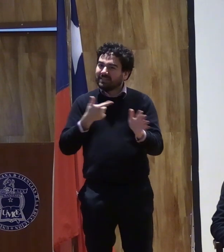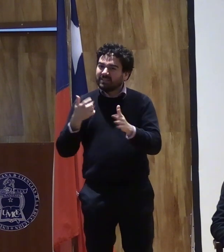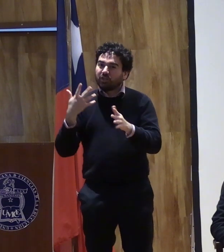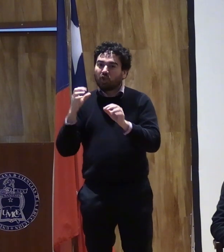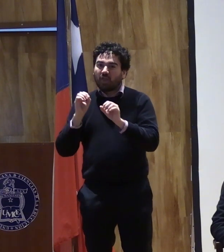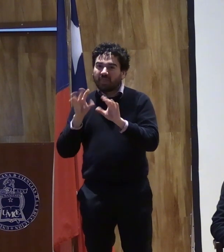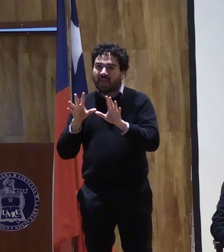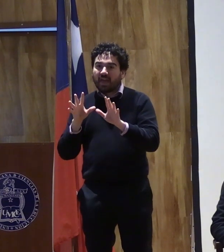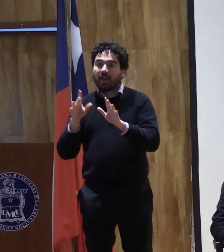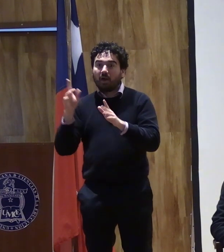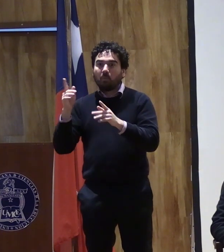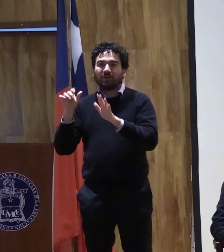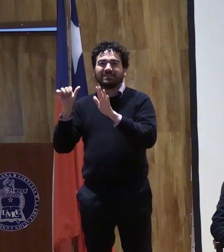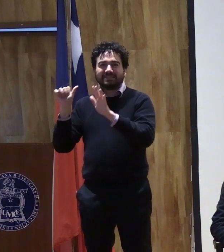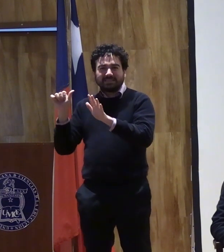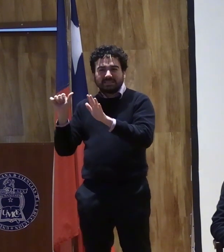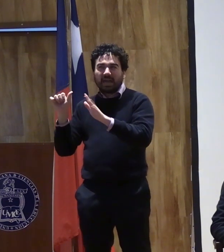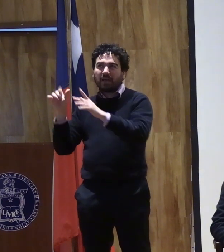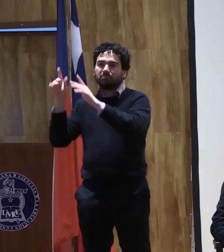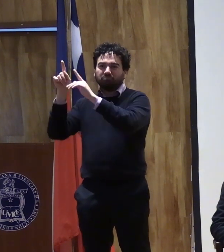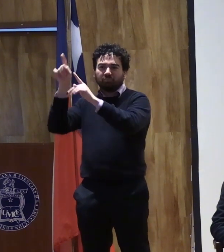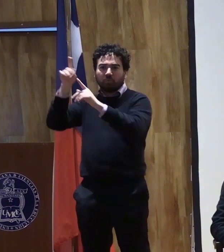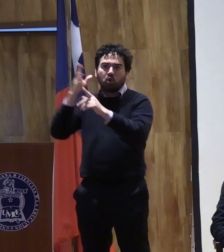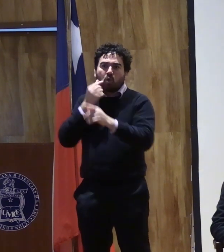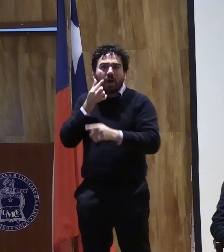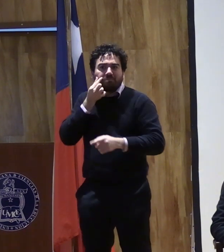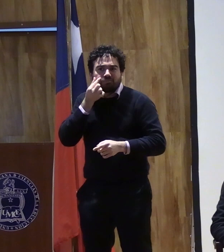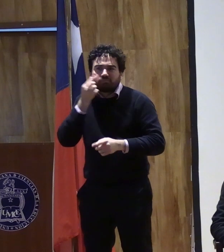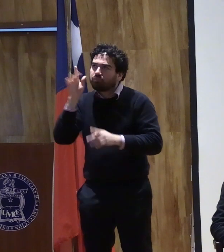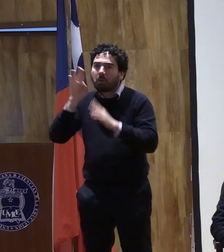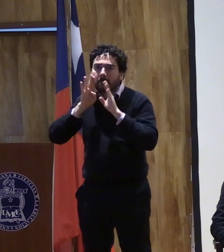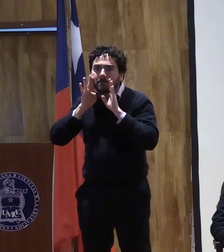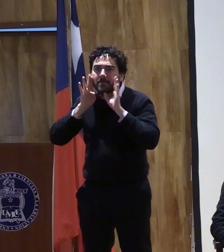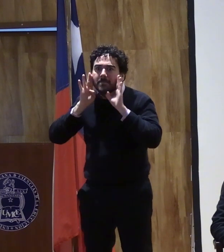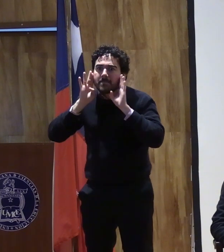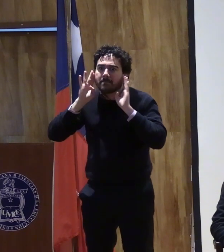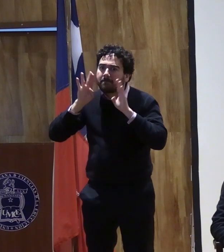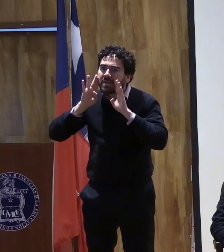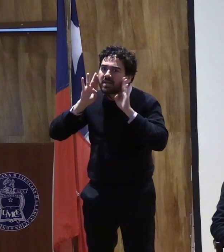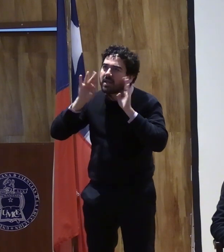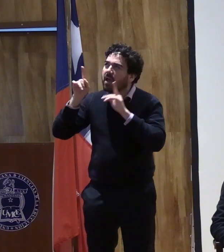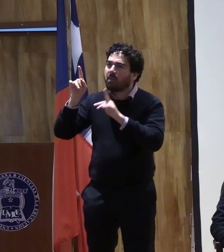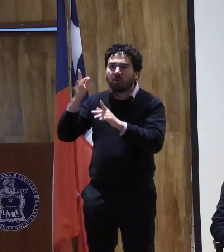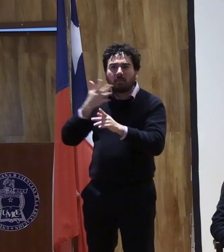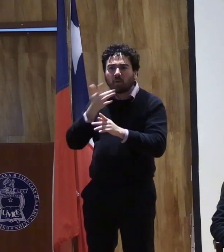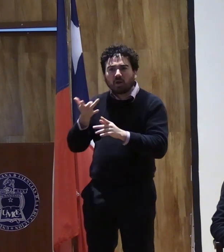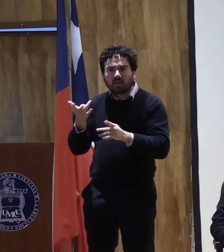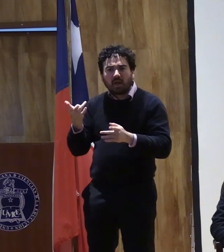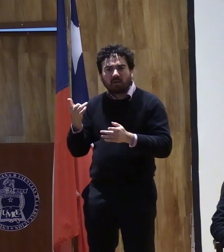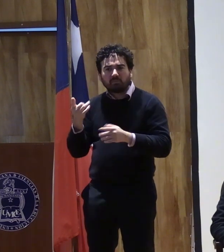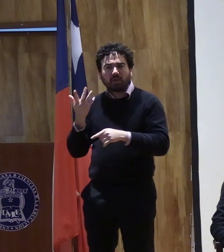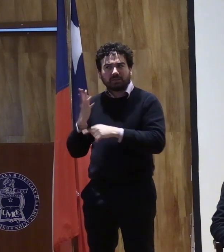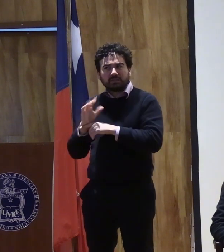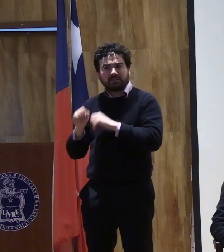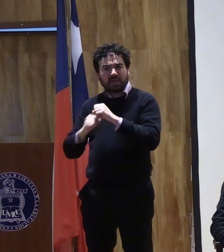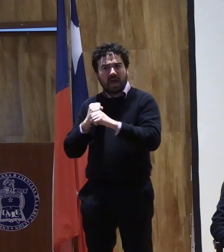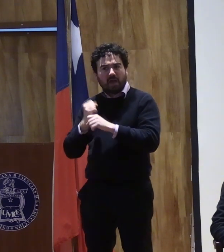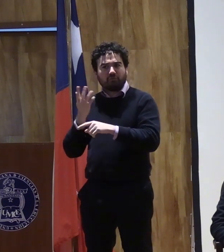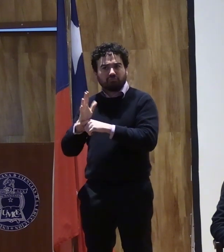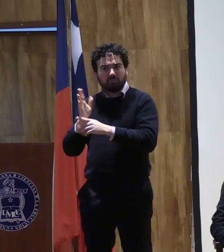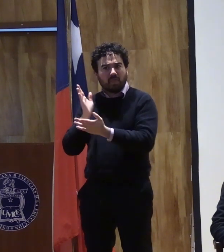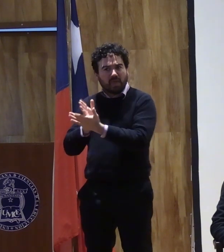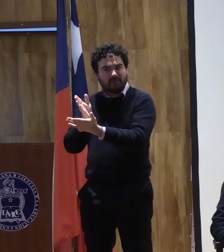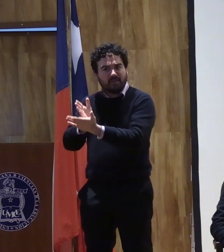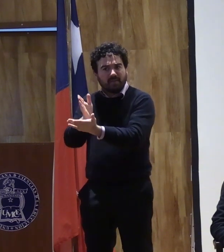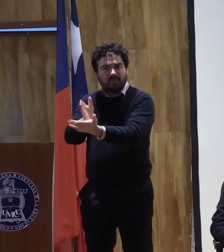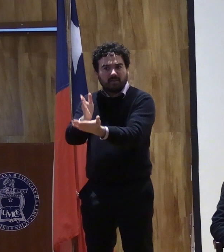mancha. Y lo que encontraron es que habría evidencia de que cuando el Sol